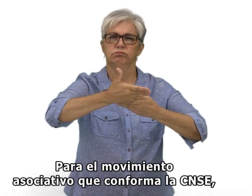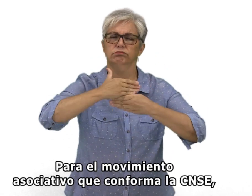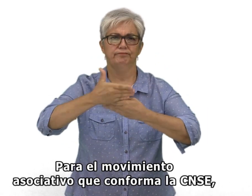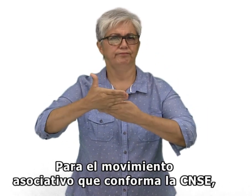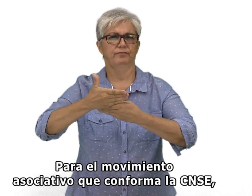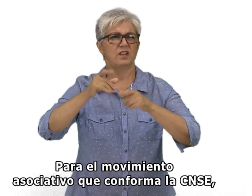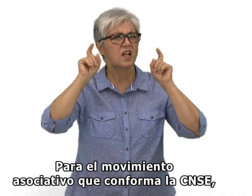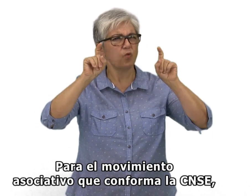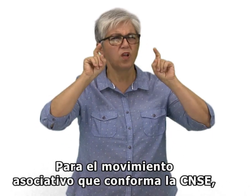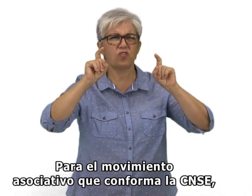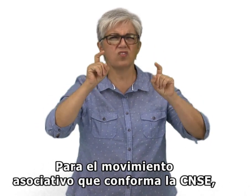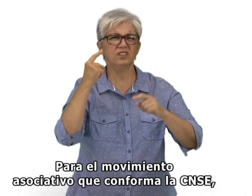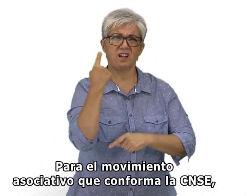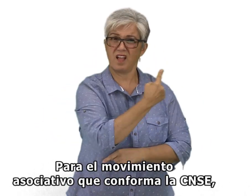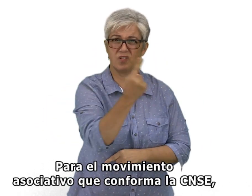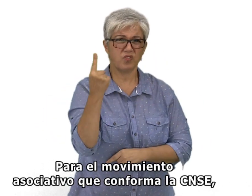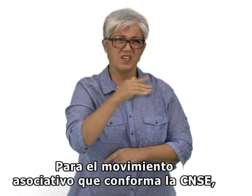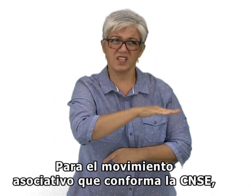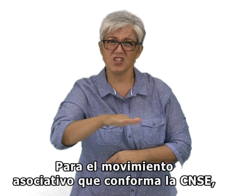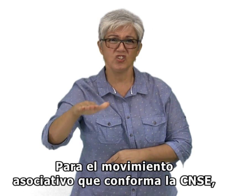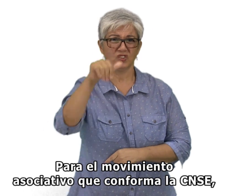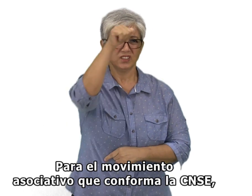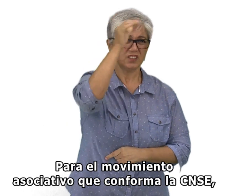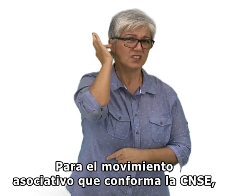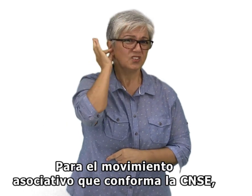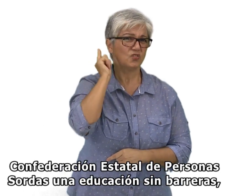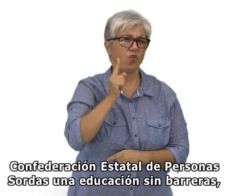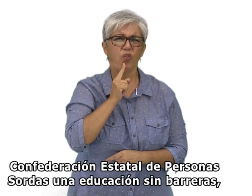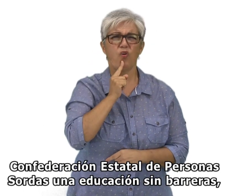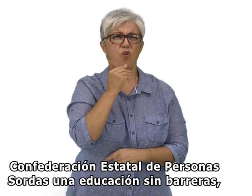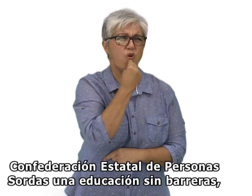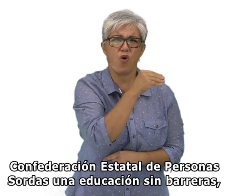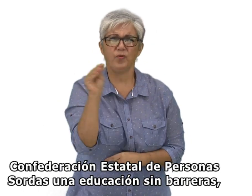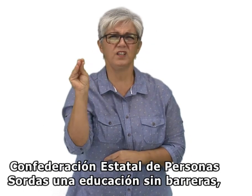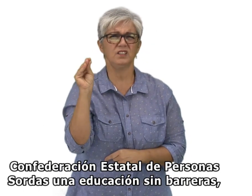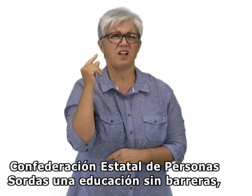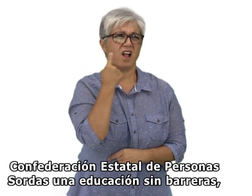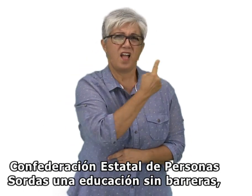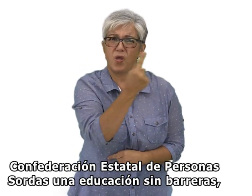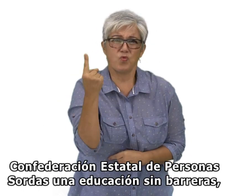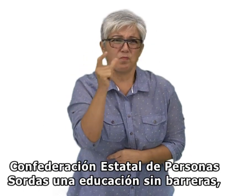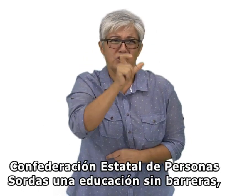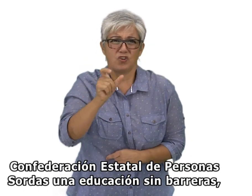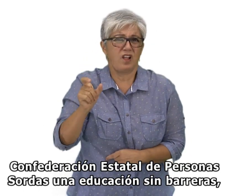Para el movimiento asociativo que conforma la Confederación Estatal de Personas Sordas, una educación sin barreras,